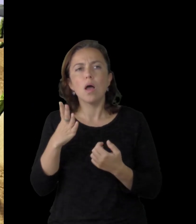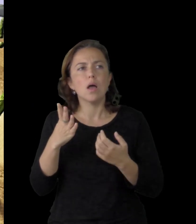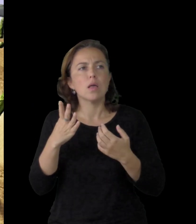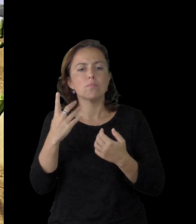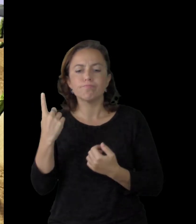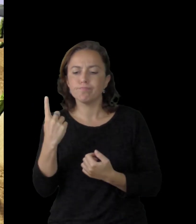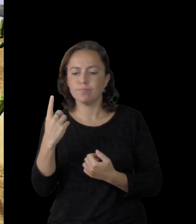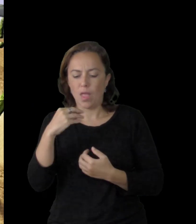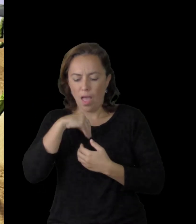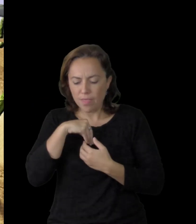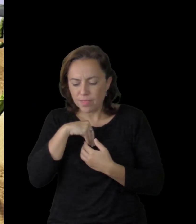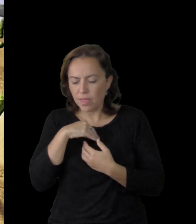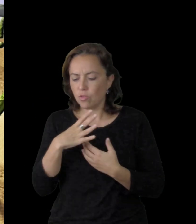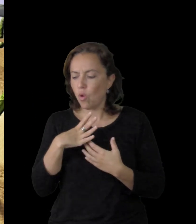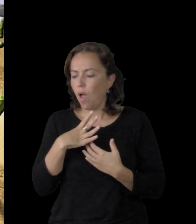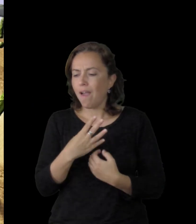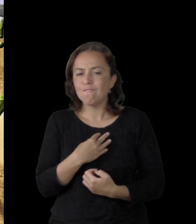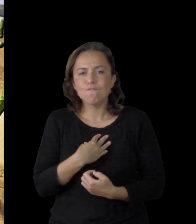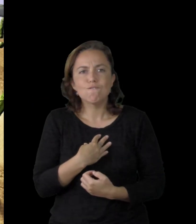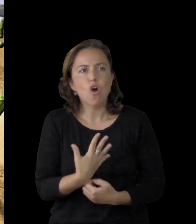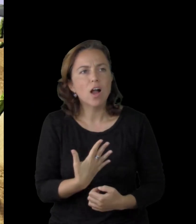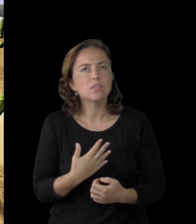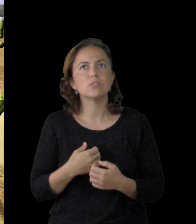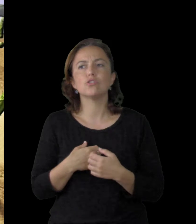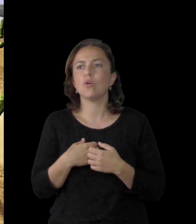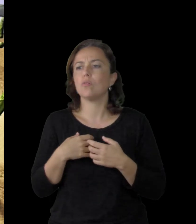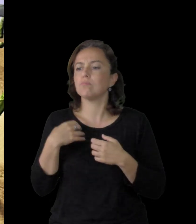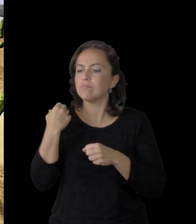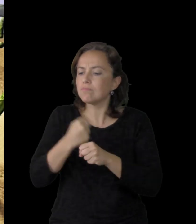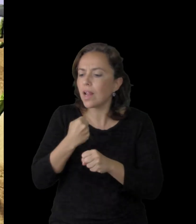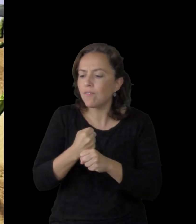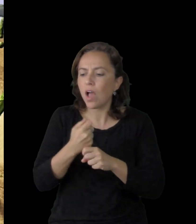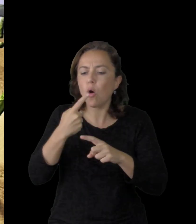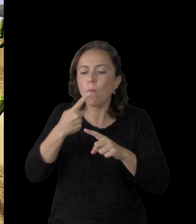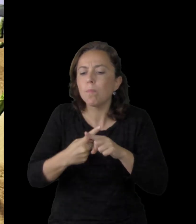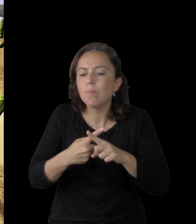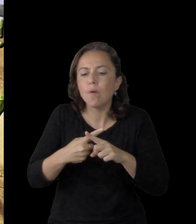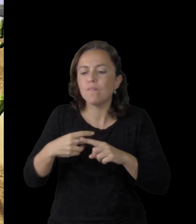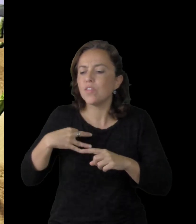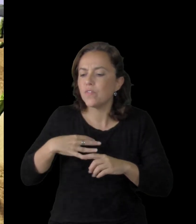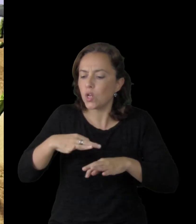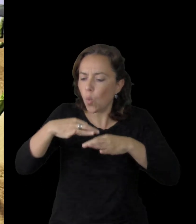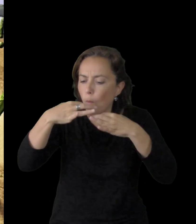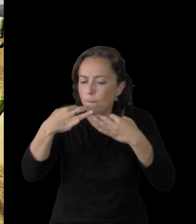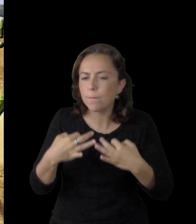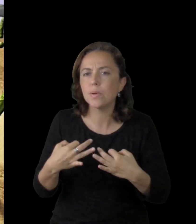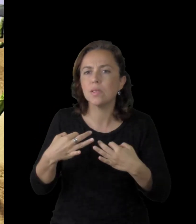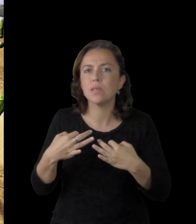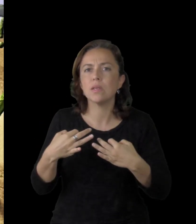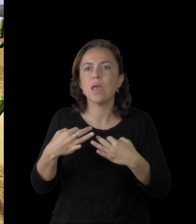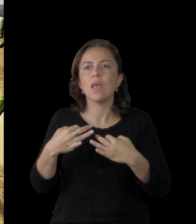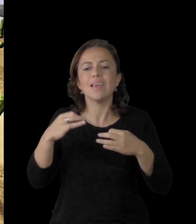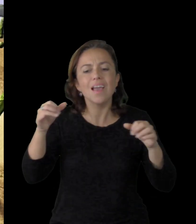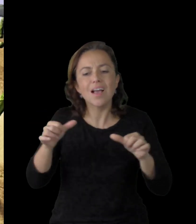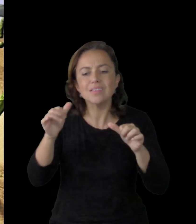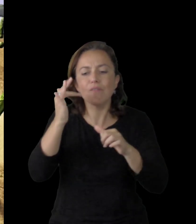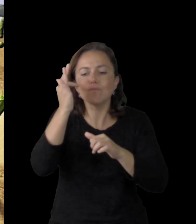concepción una vocación, una tarea por la cual vivir, cumplir y hacia dónde ir. La